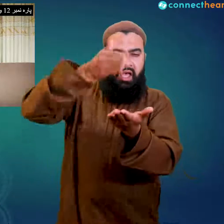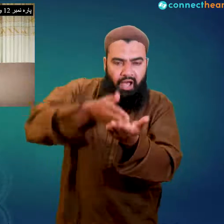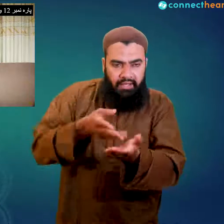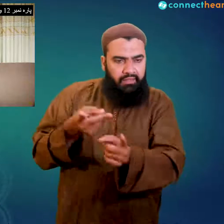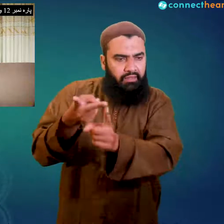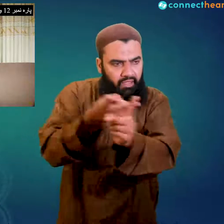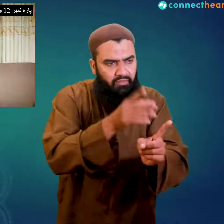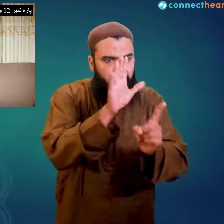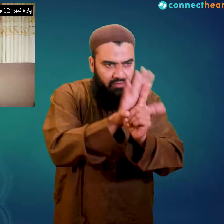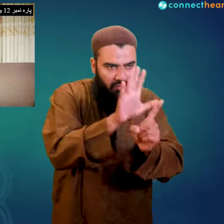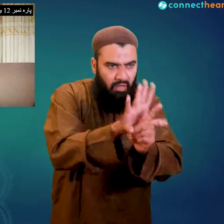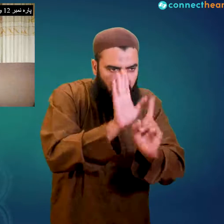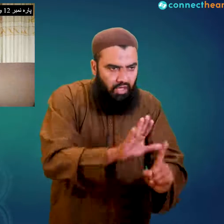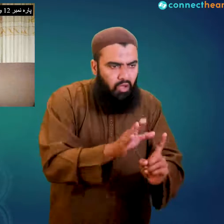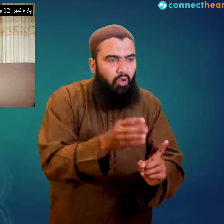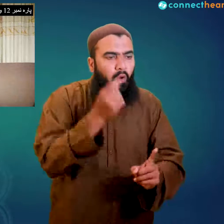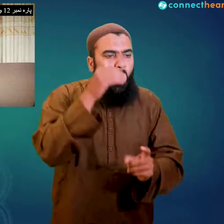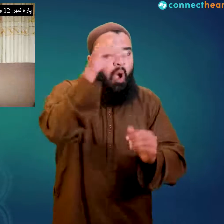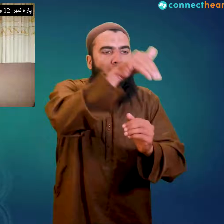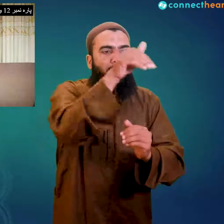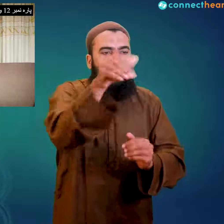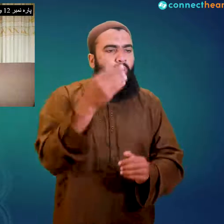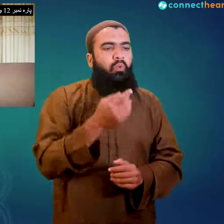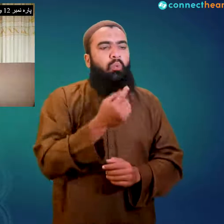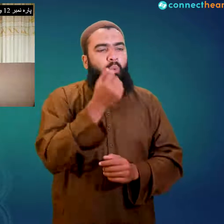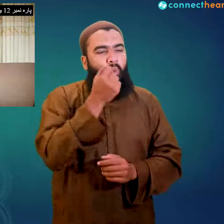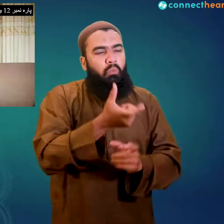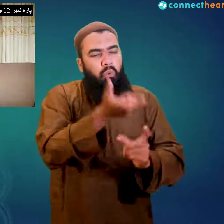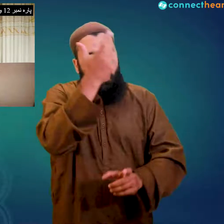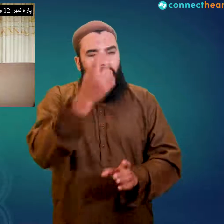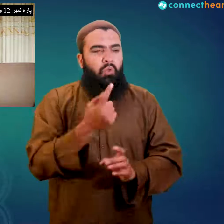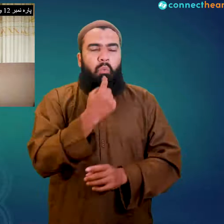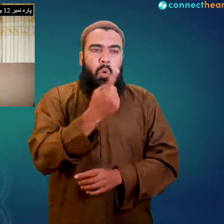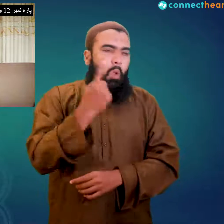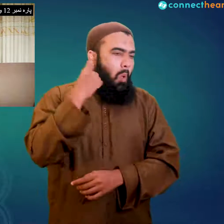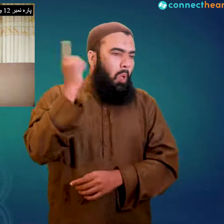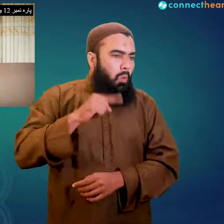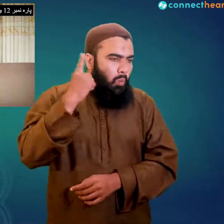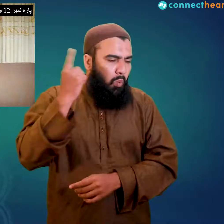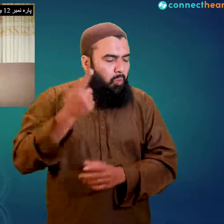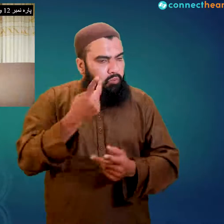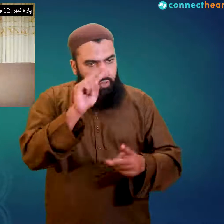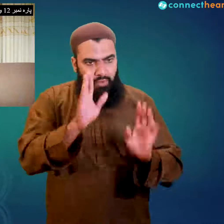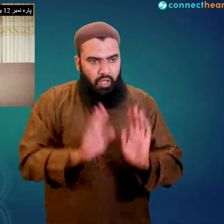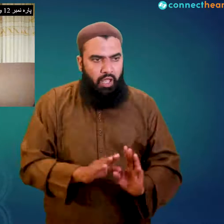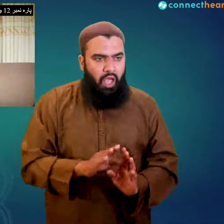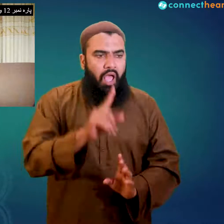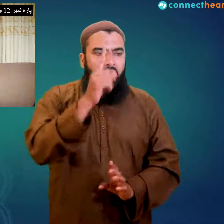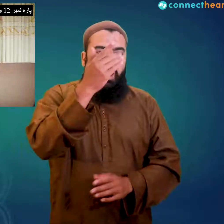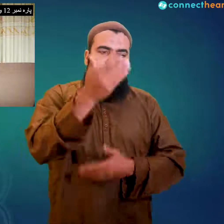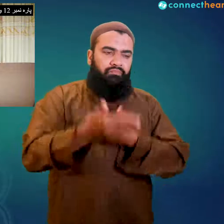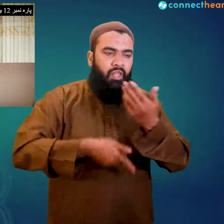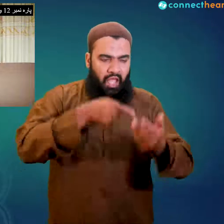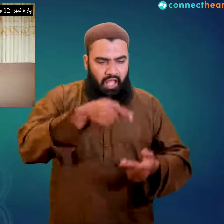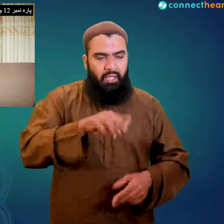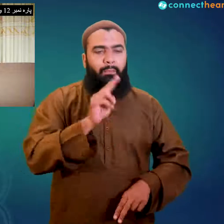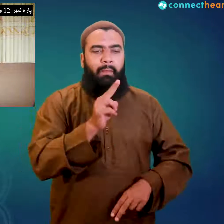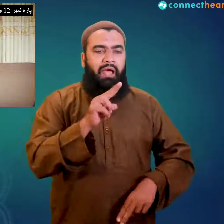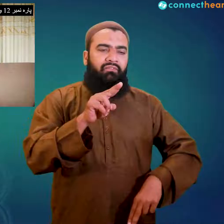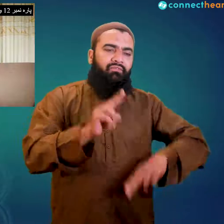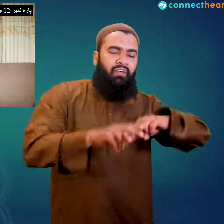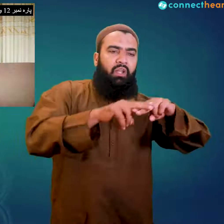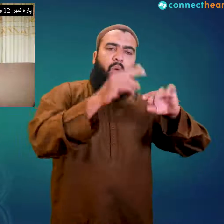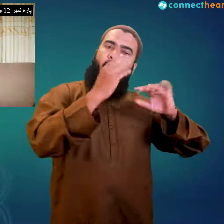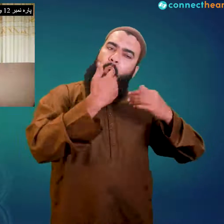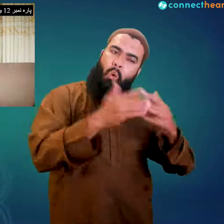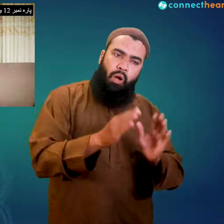آئے۔ قوم جب باز نہیں آئی اپنی بدعملی سے، تو پھر اللہ کی طرف سے حجت پوری ہو گئی کہ پیغام